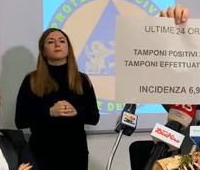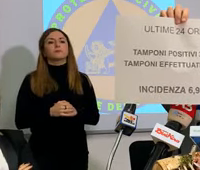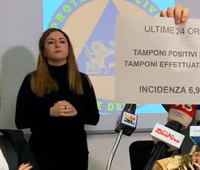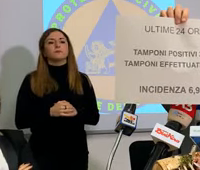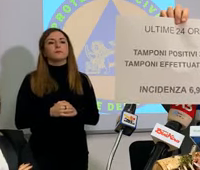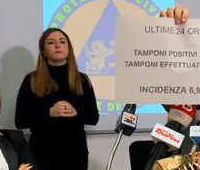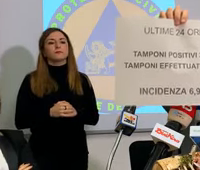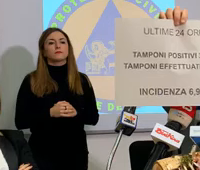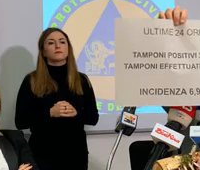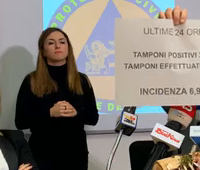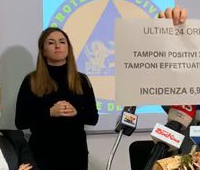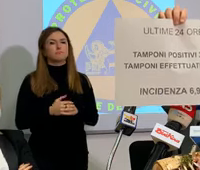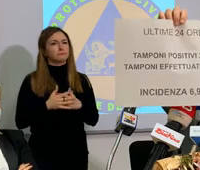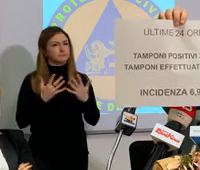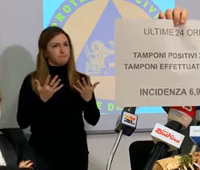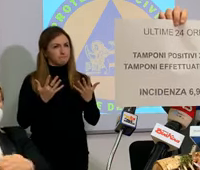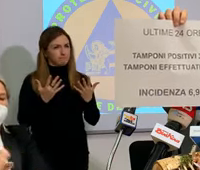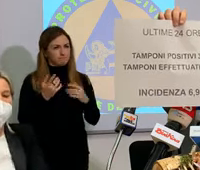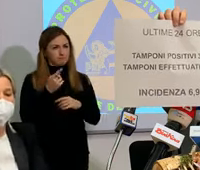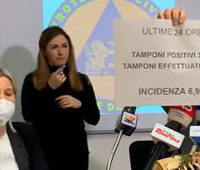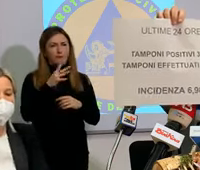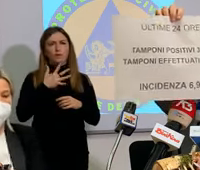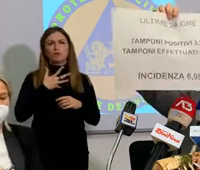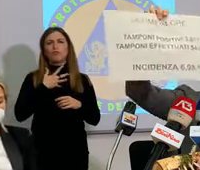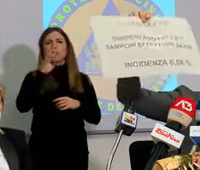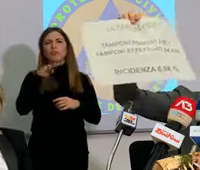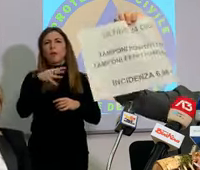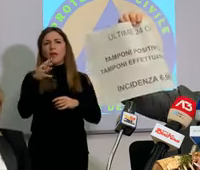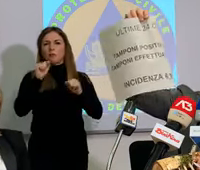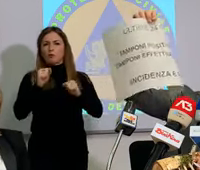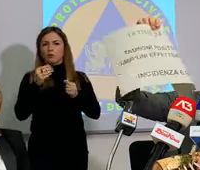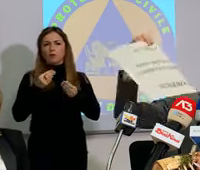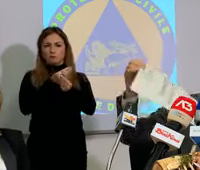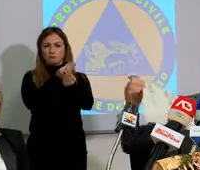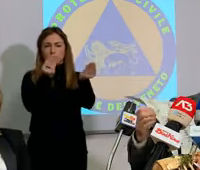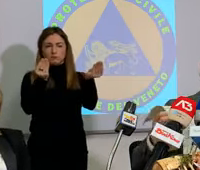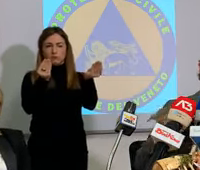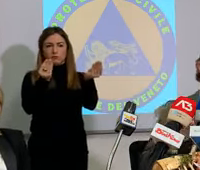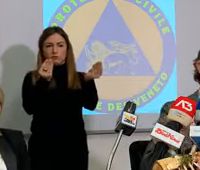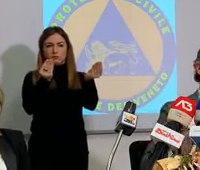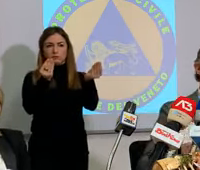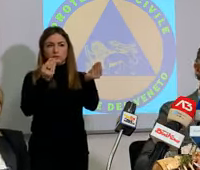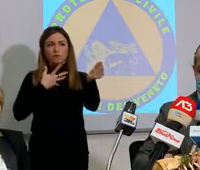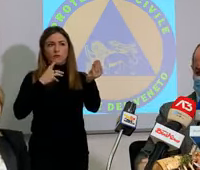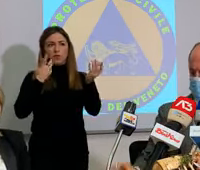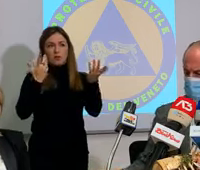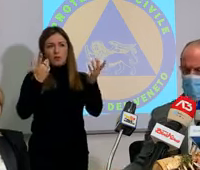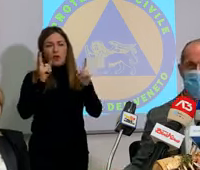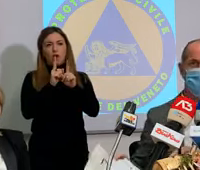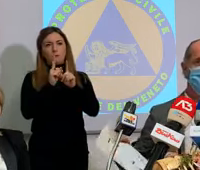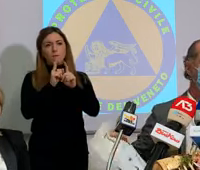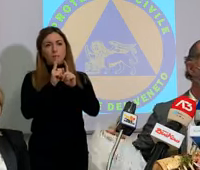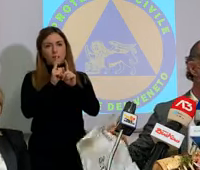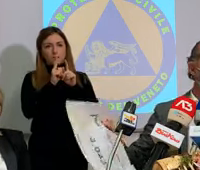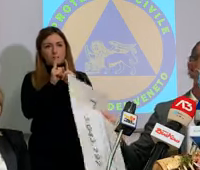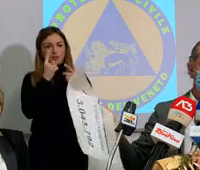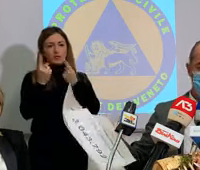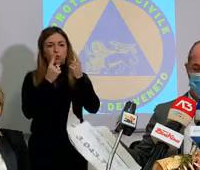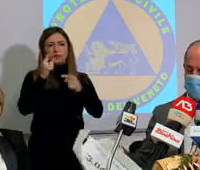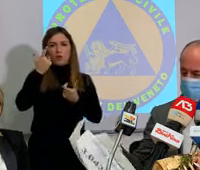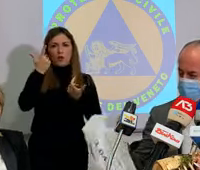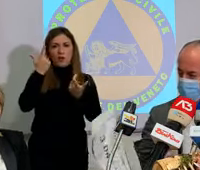per altro rispetto a questo forse abbiamo una tabella che posso darvi video anche una foto un'istantanea nazionale rispetto a